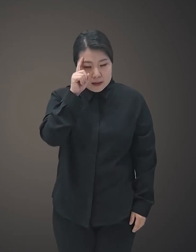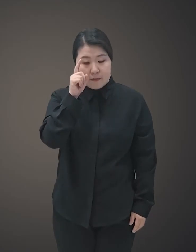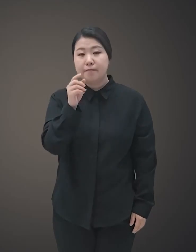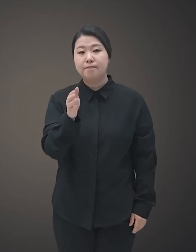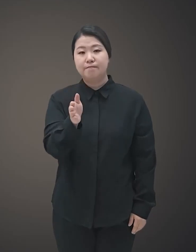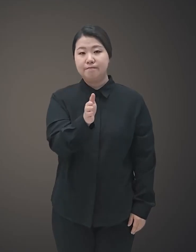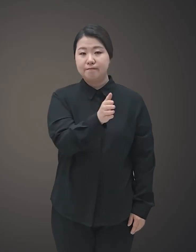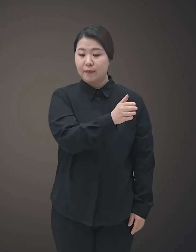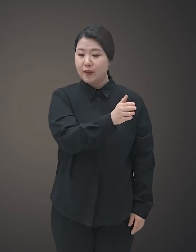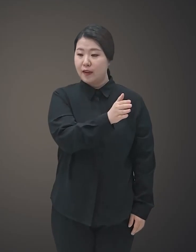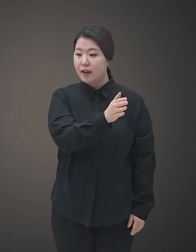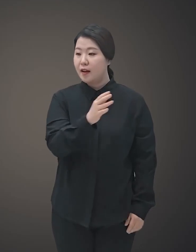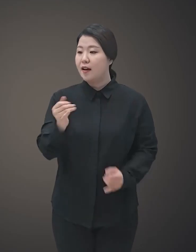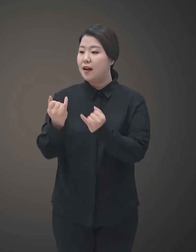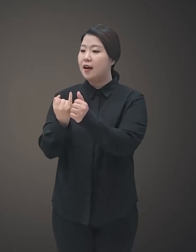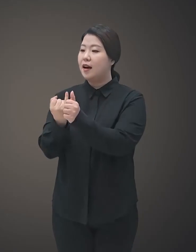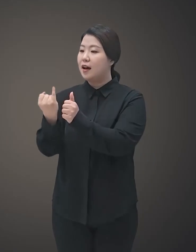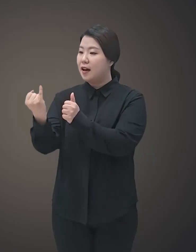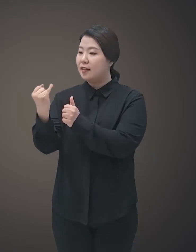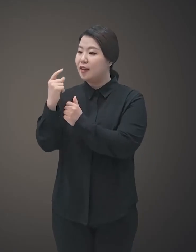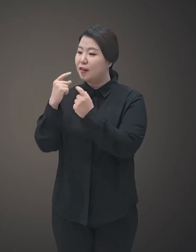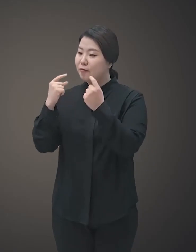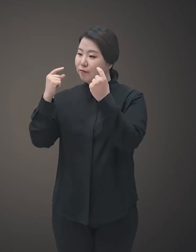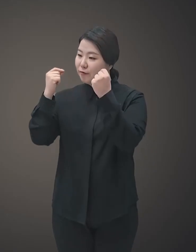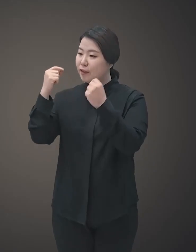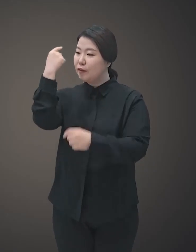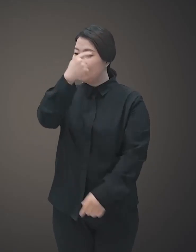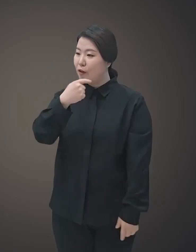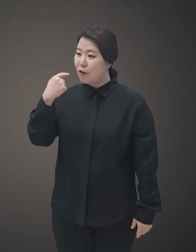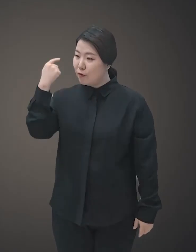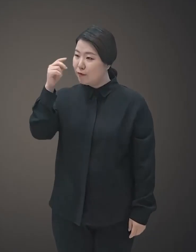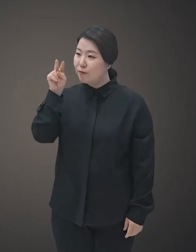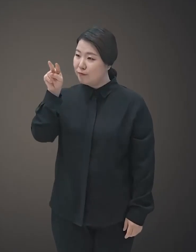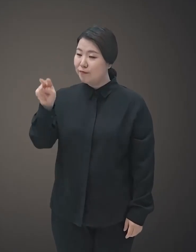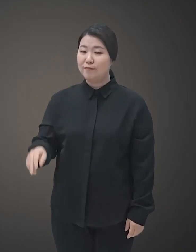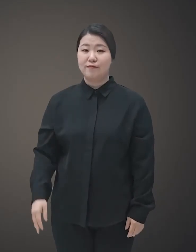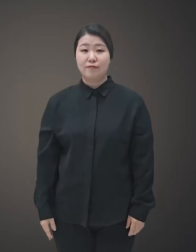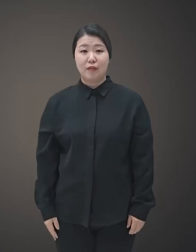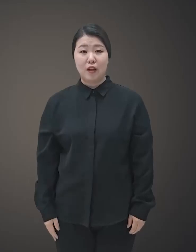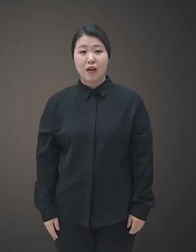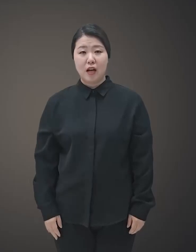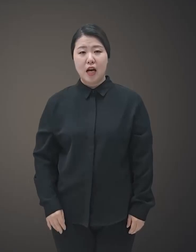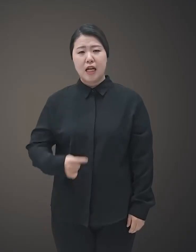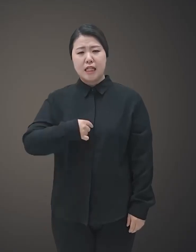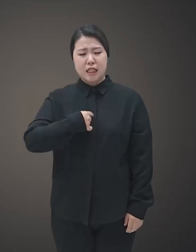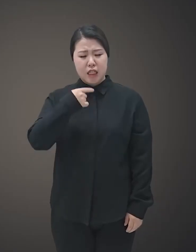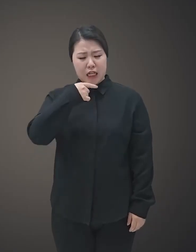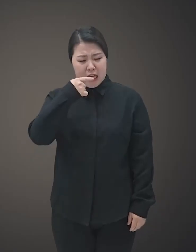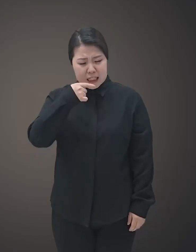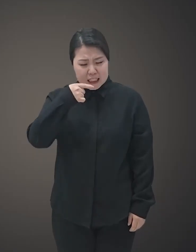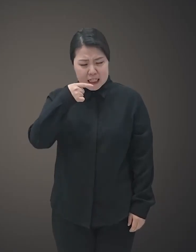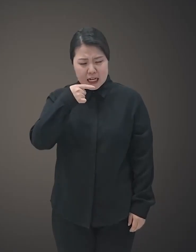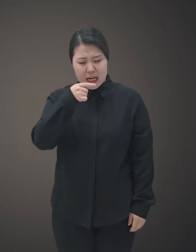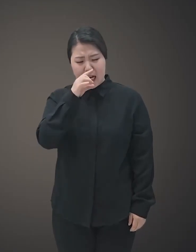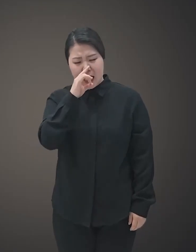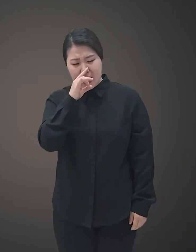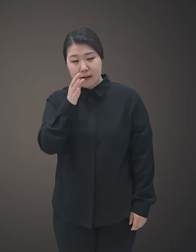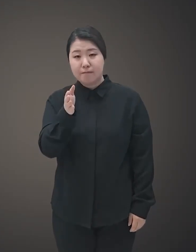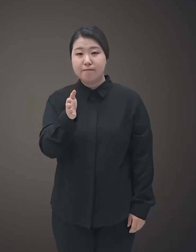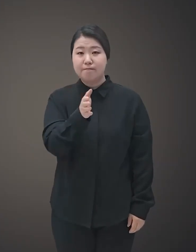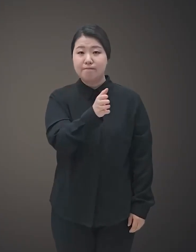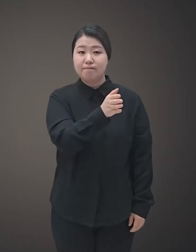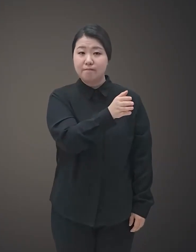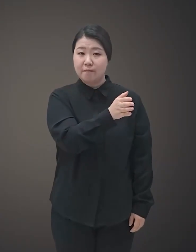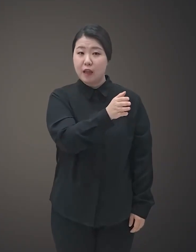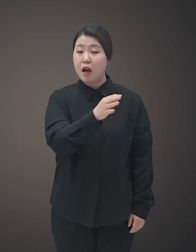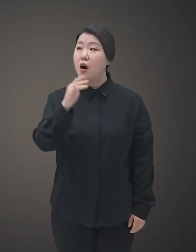사실보다 나를 들여다보고 웃는 아내의 얼굴에 집중할 수 있다는 것. 스스로 양치를 하기가 점점 힘들다는